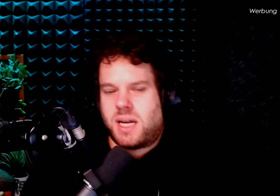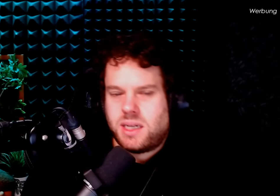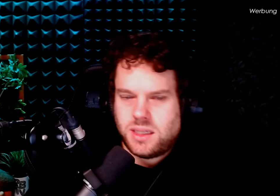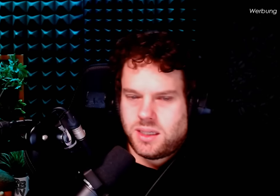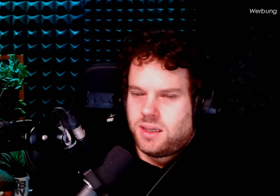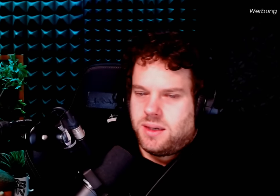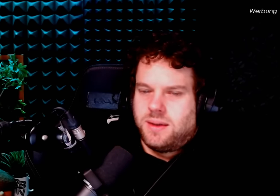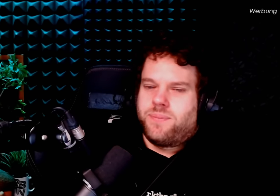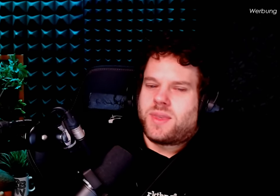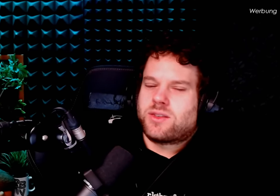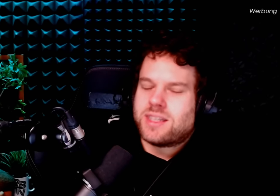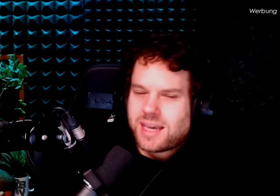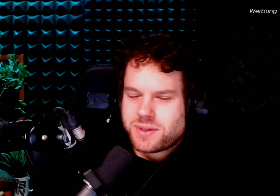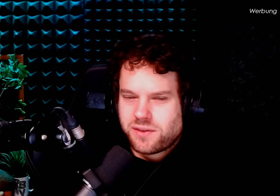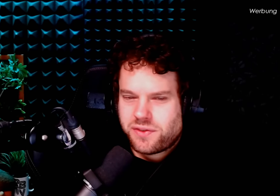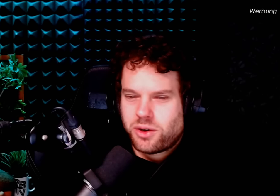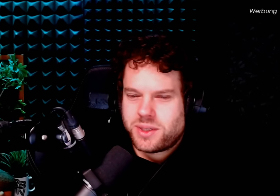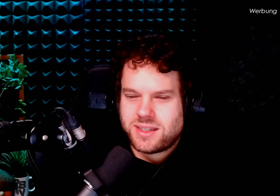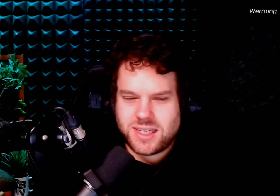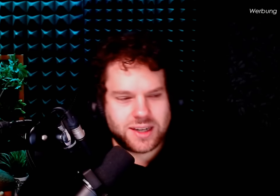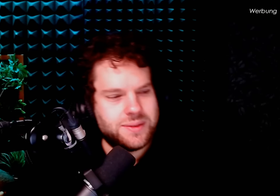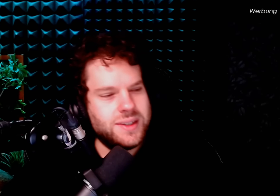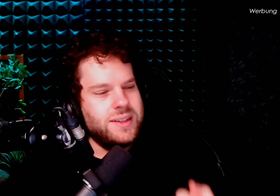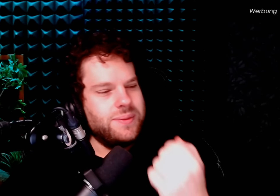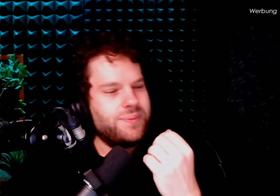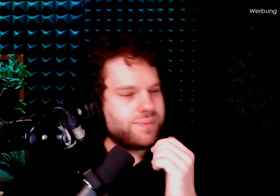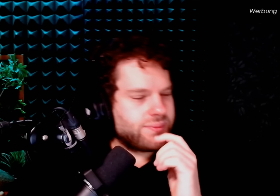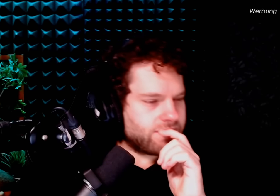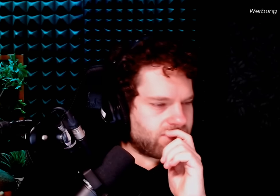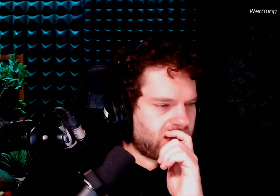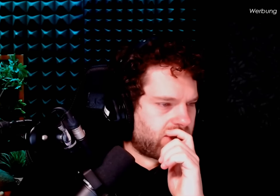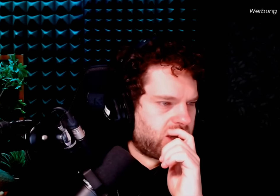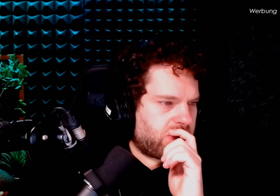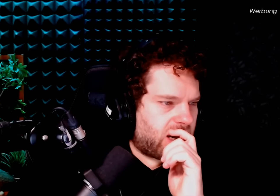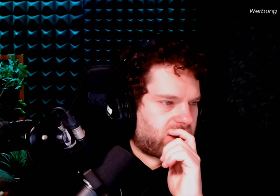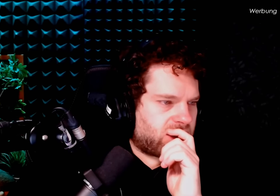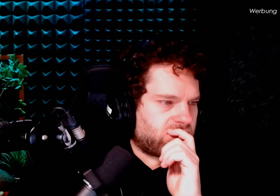halt mal. So eine Selbsthilfegruppe der Tiere. Ja, manchmal halt, ja.